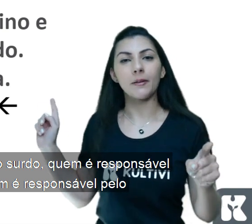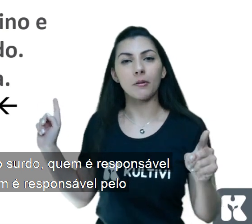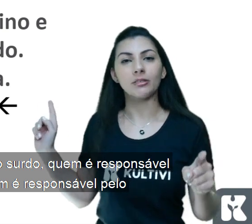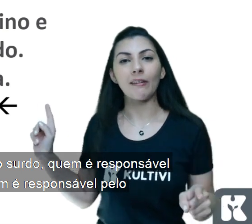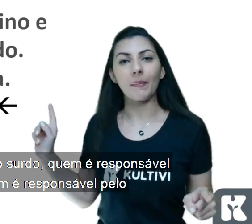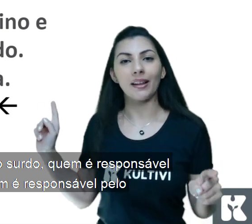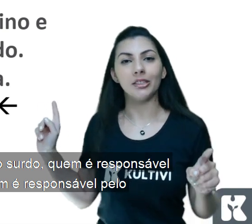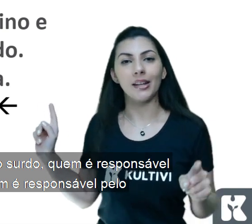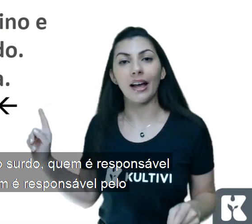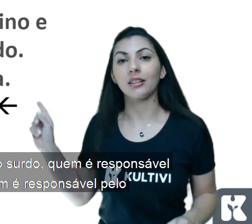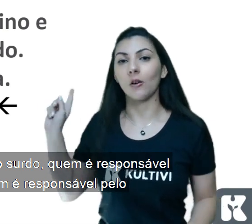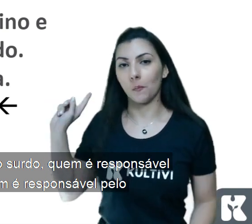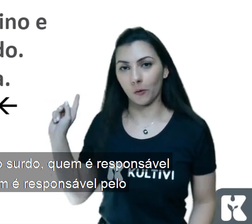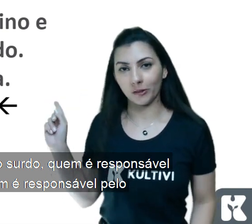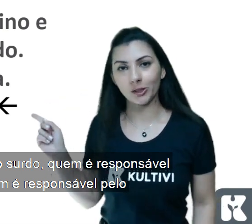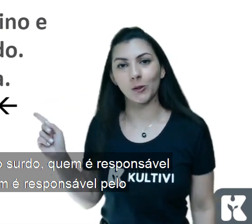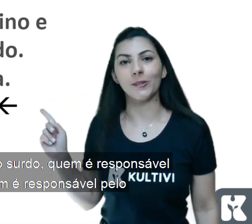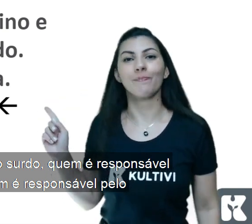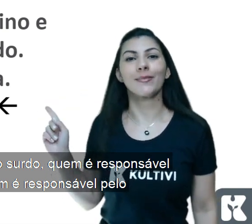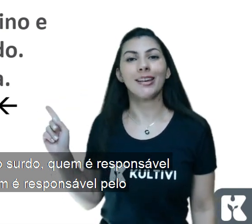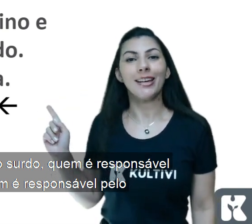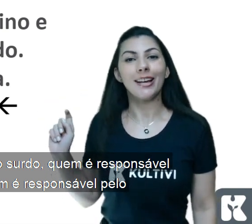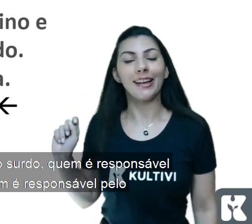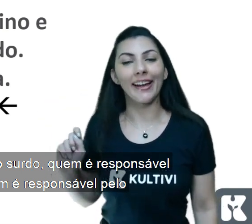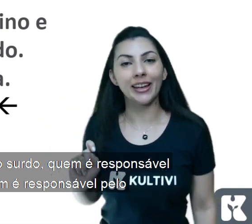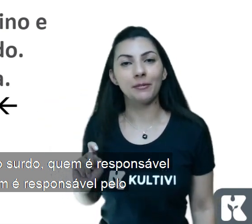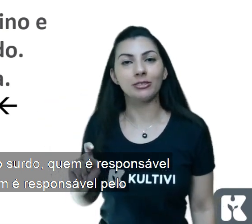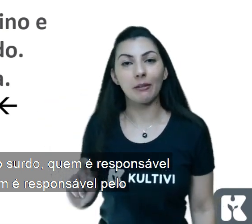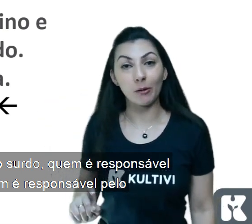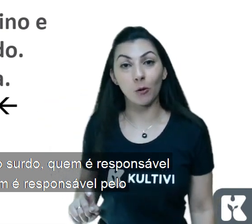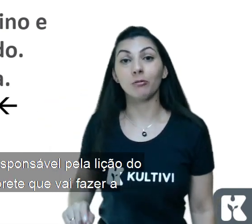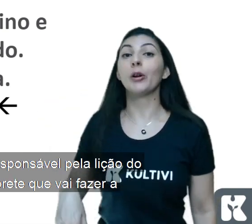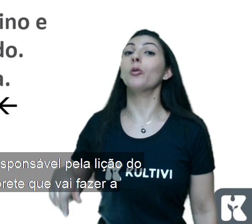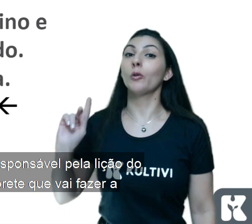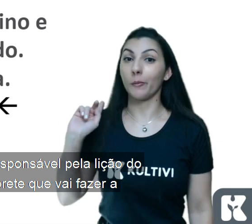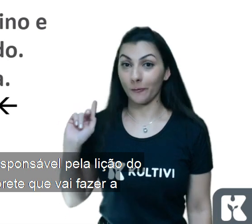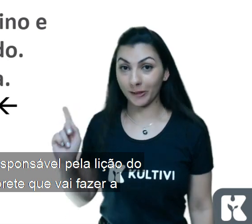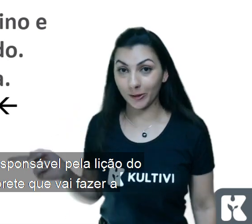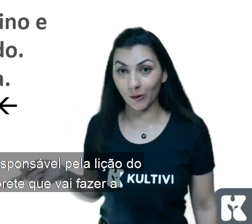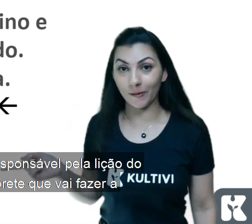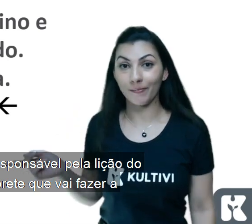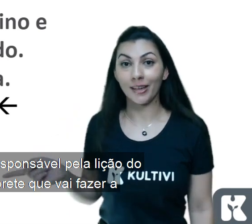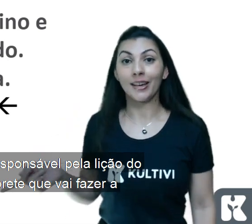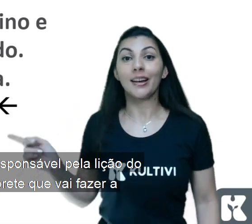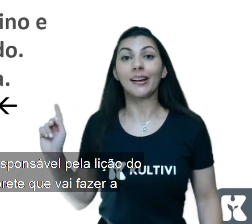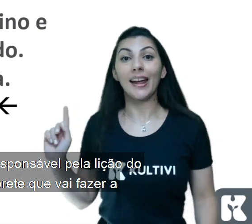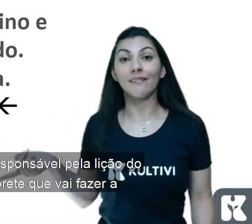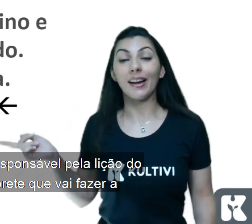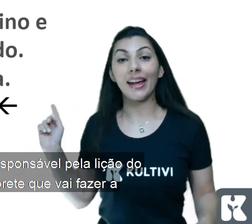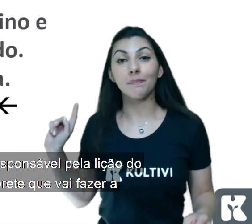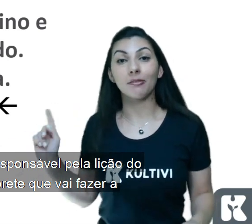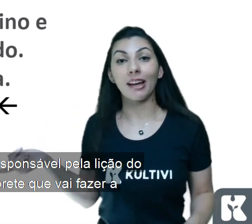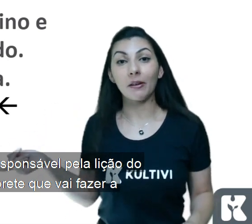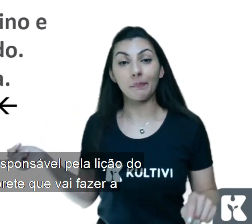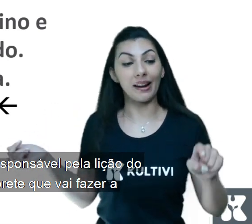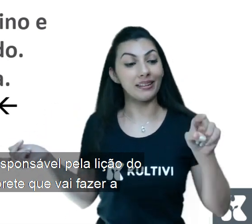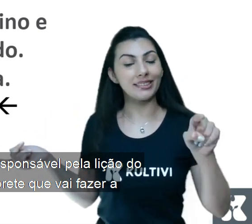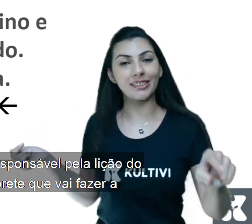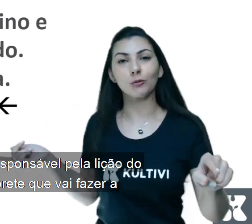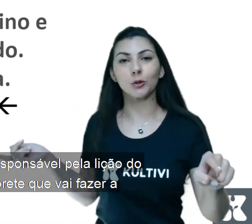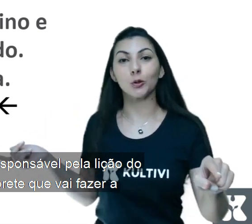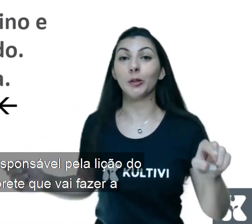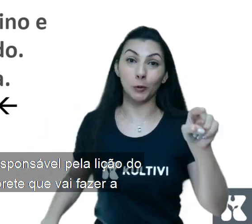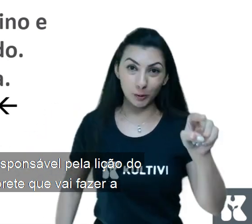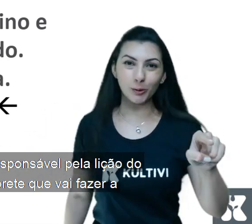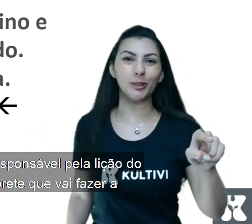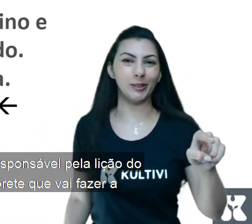Quem é responsável pela didática? O professor. Quem é responsável pelo conteúdo? O professor. Quem é responsável pela